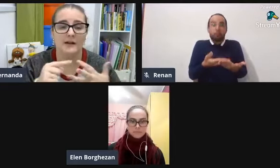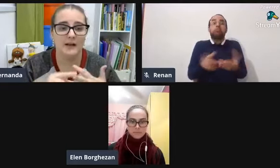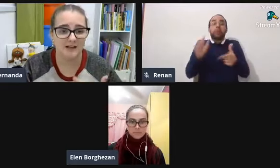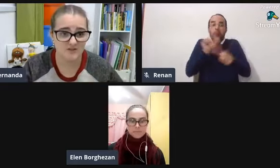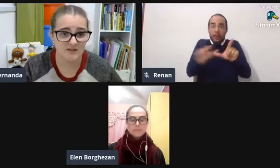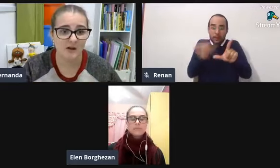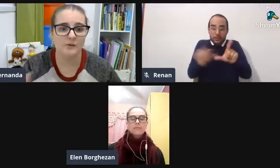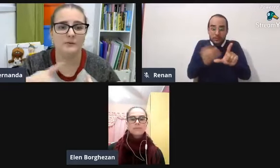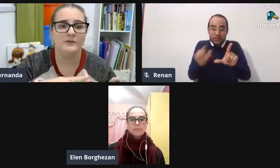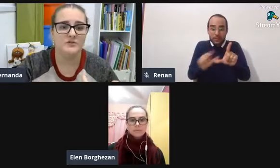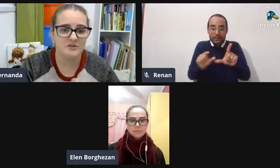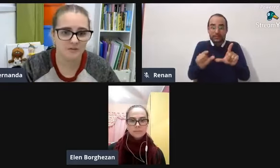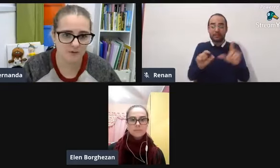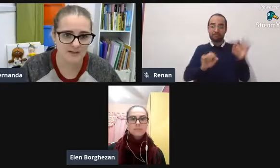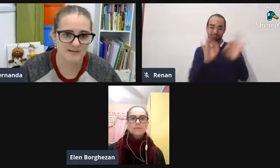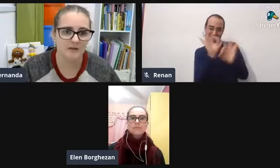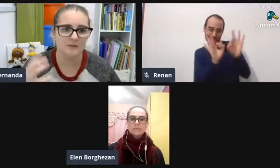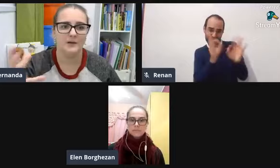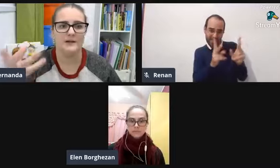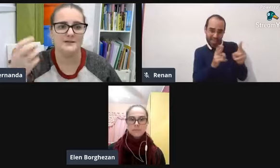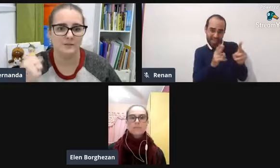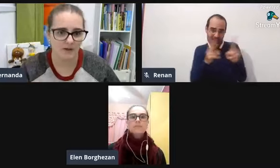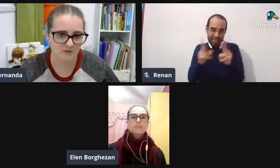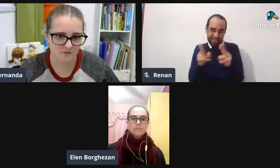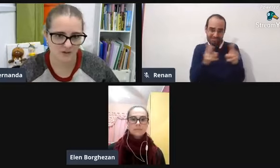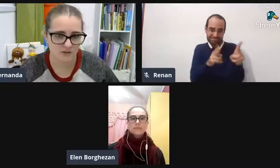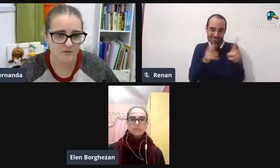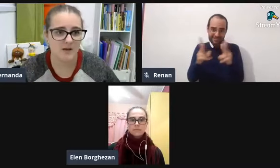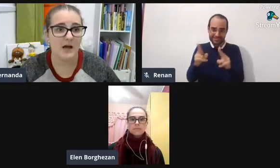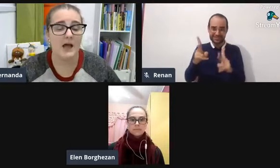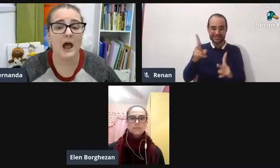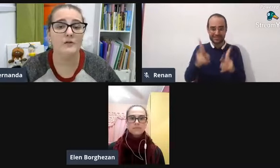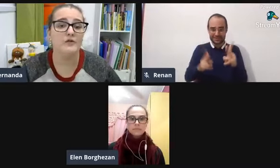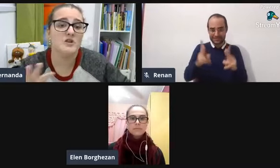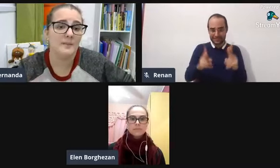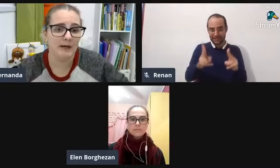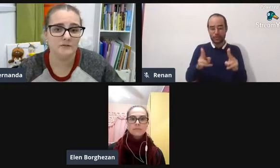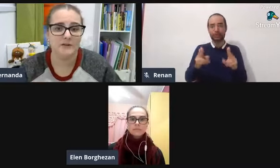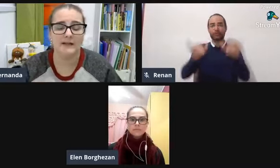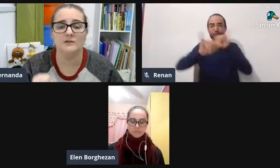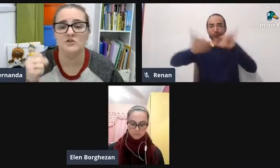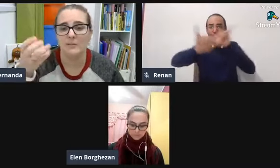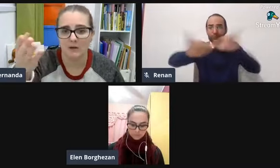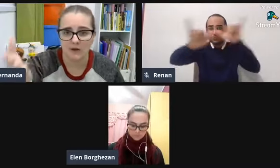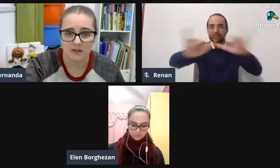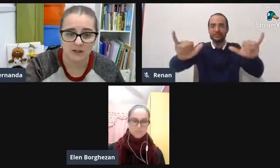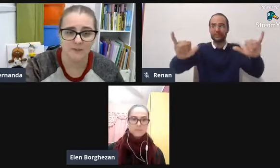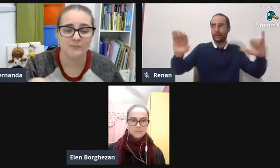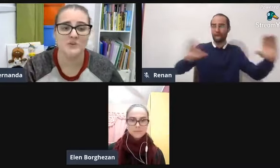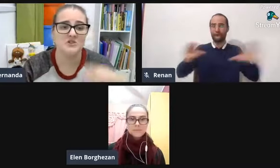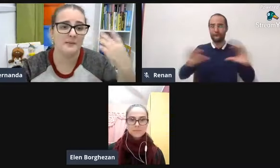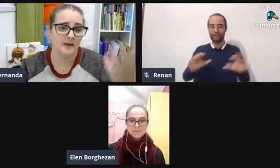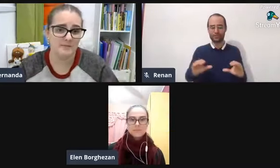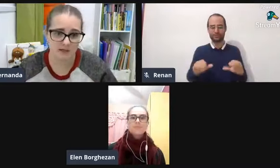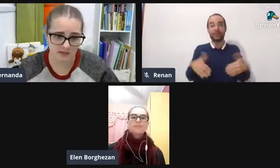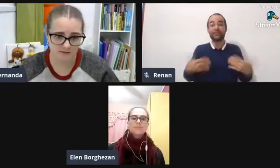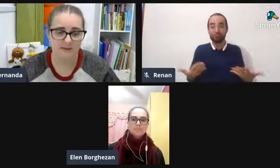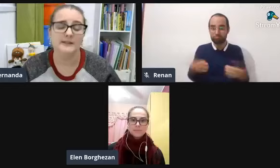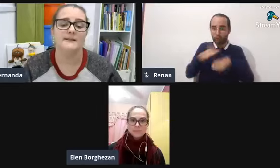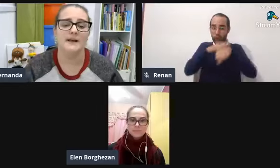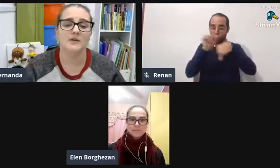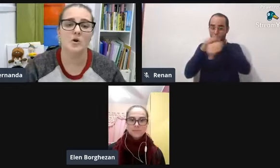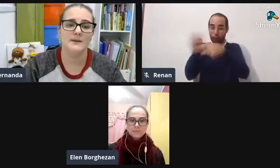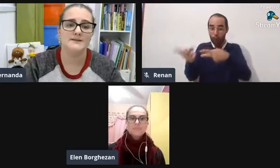legenda, edição, divulgação, receber os vídeos. Aí eu fui chamando, né? Eu chamei o Renan e chamei a